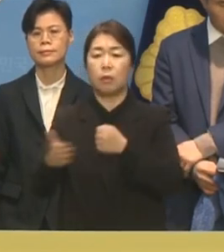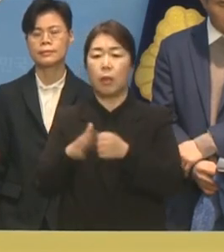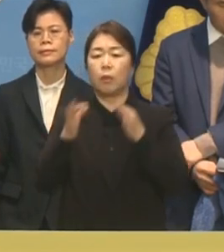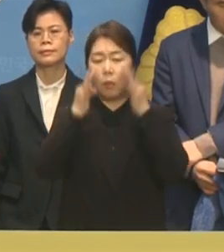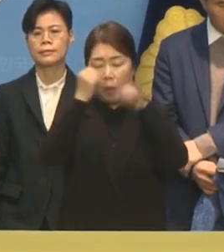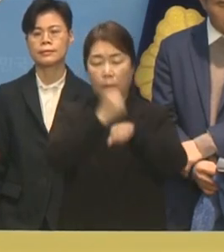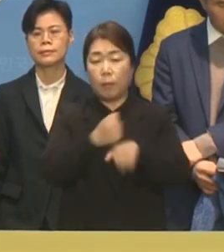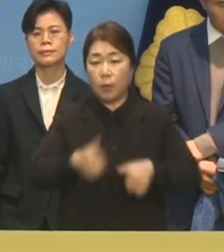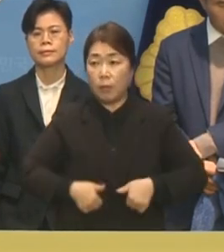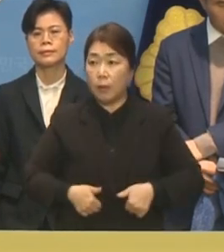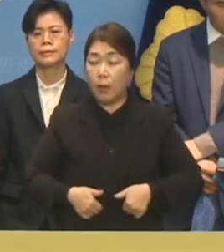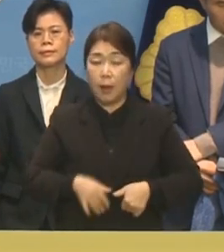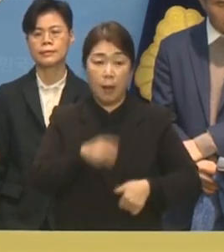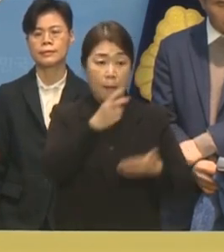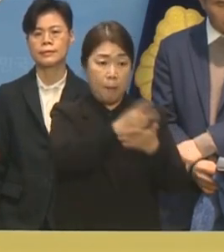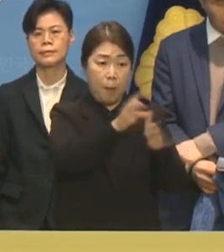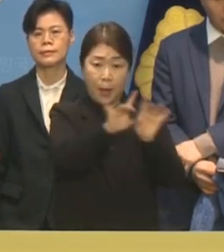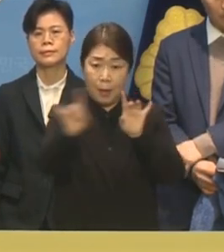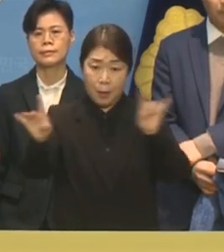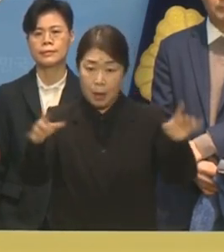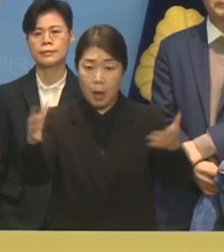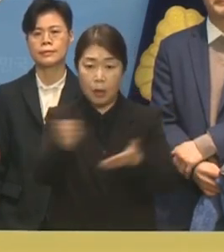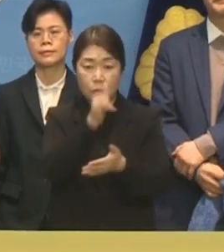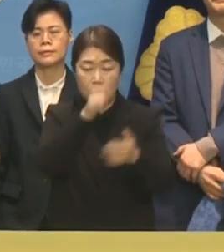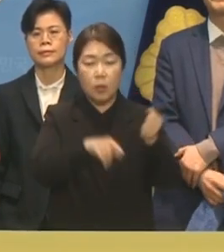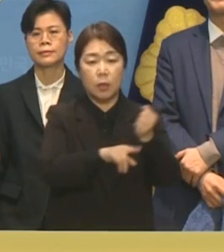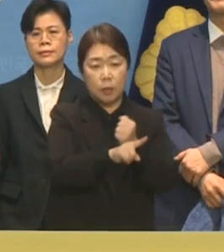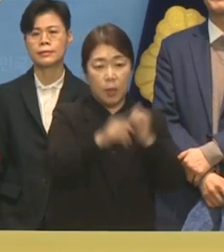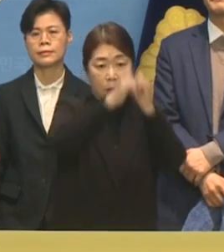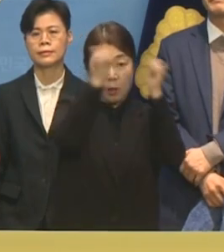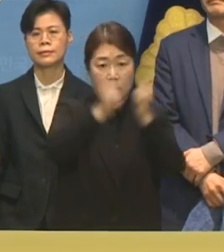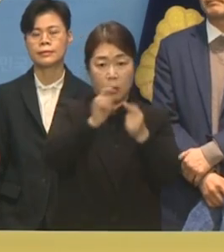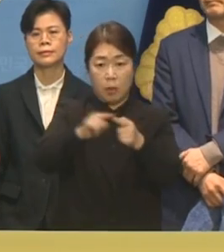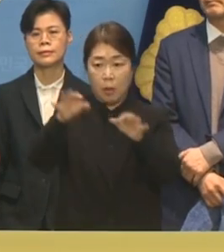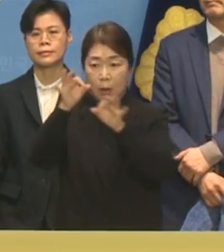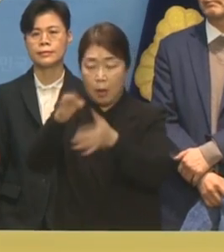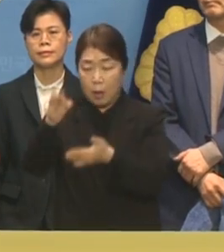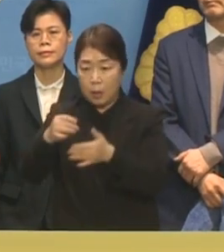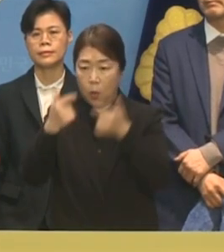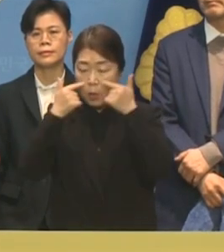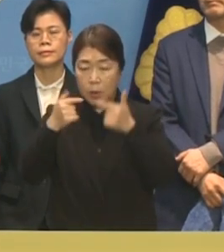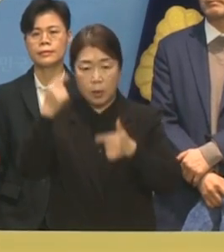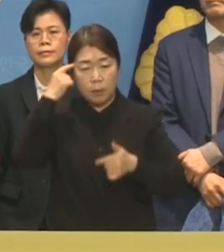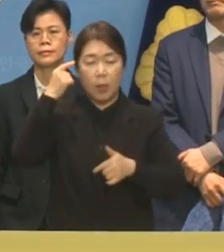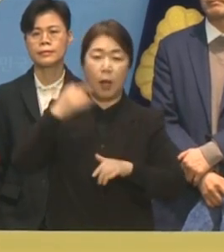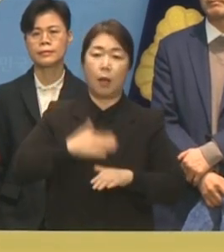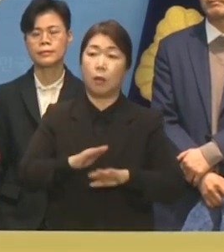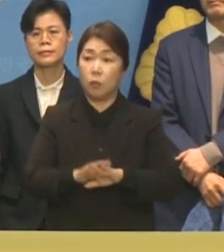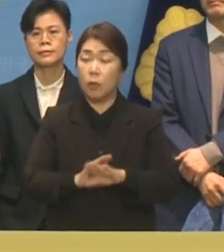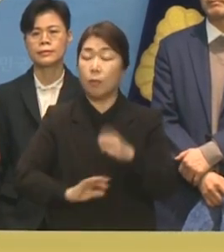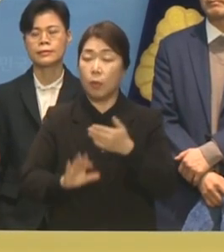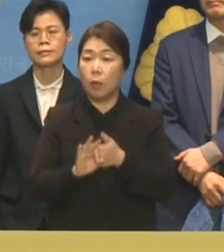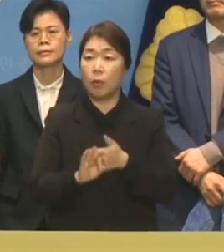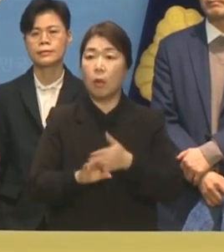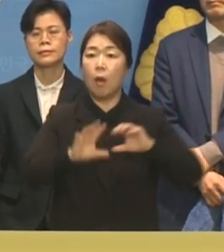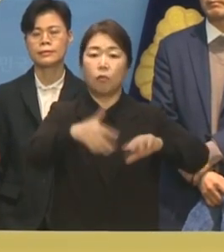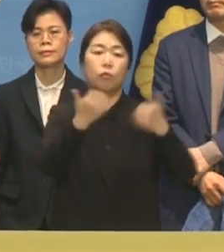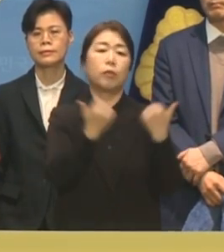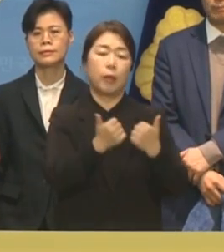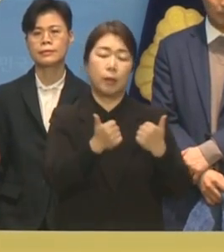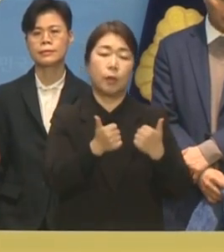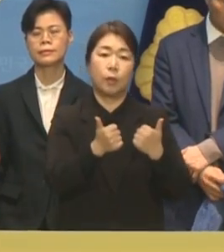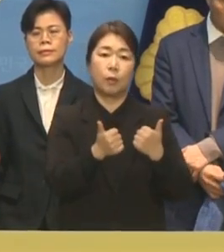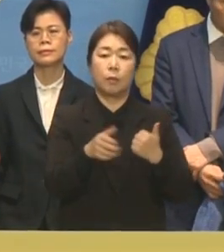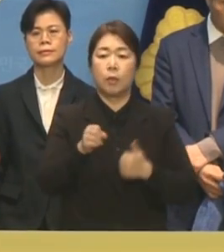합니다. 각각의 법률이 가지는 의미와 사회적 가치를 명확히 인식한다면